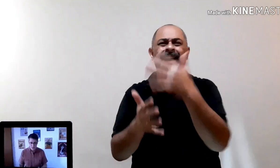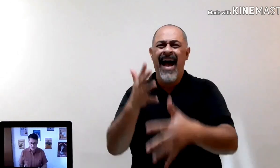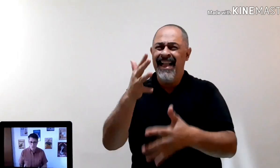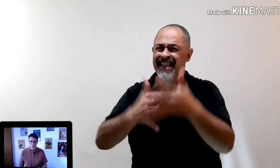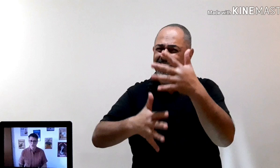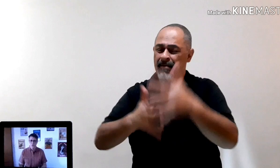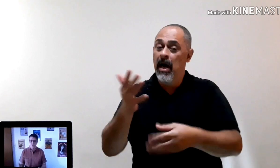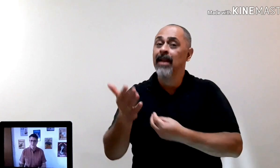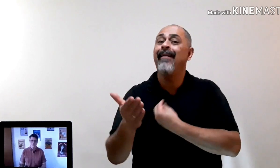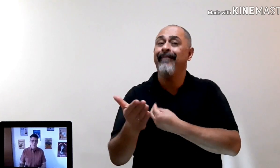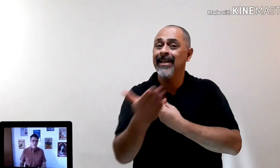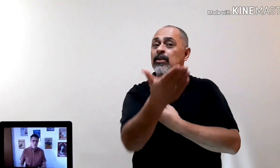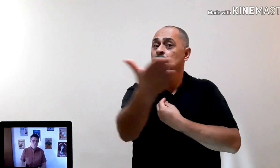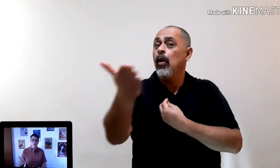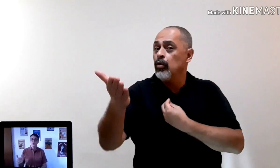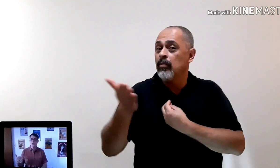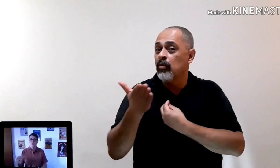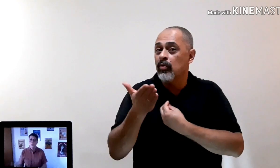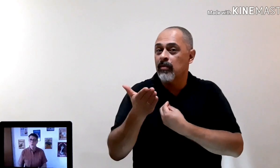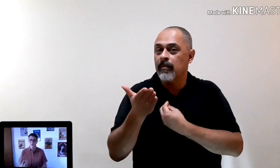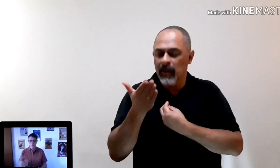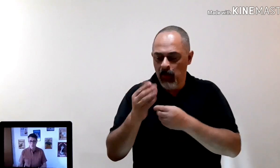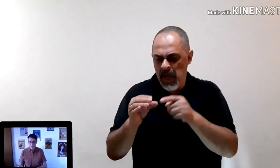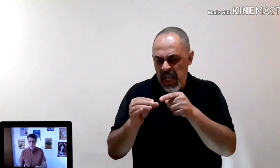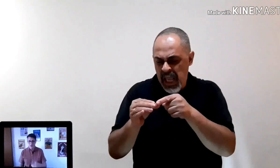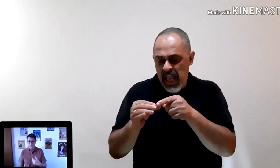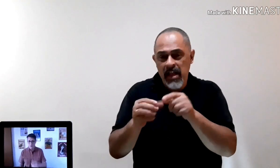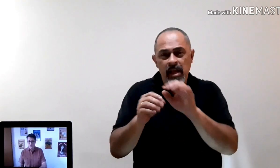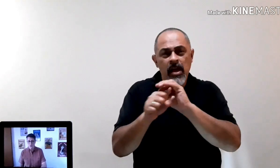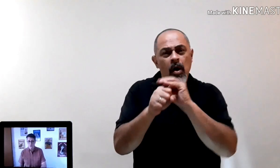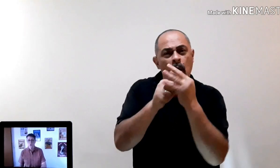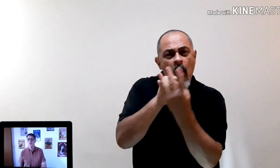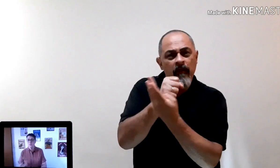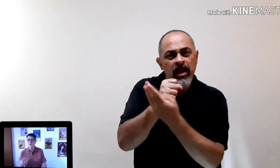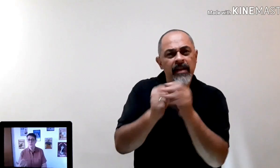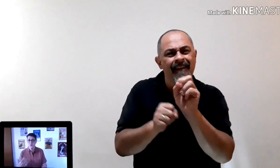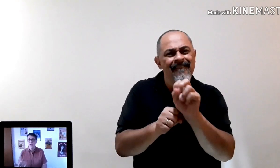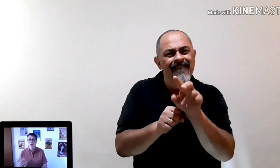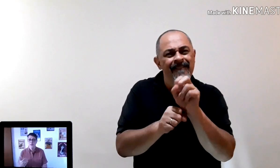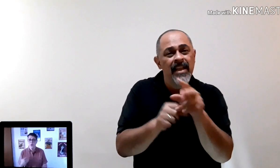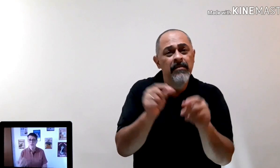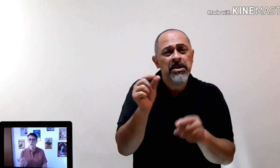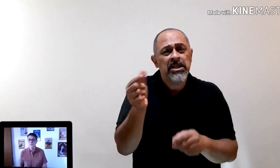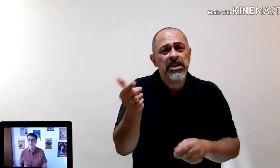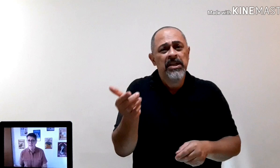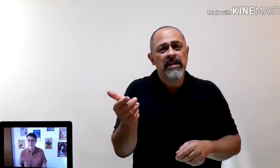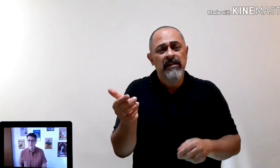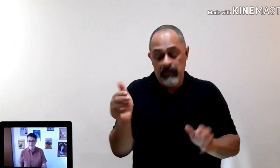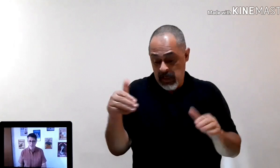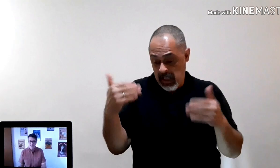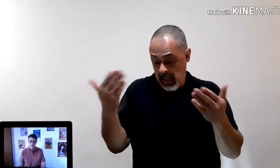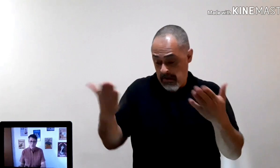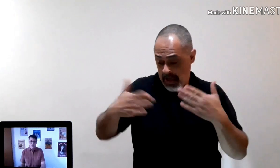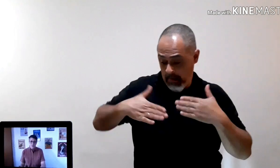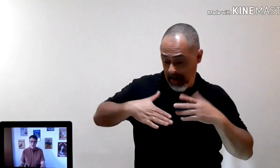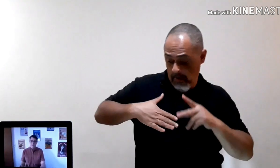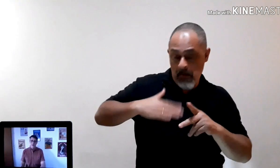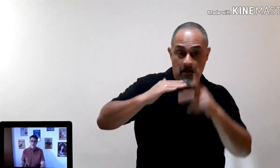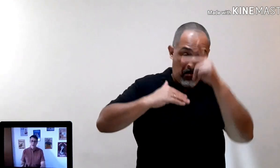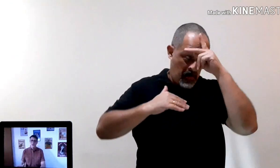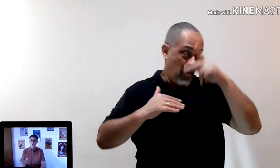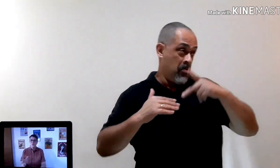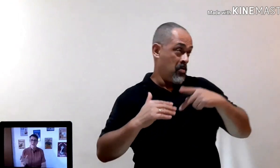ídolos do nosso coração, nos tira do orgulho, da soberba de produzirmos nós mesmos a nossa suficiência, né?